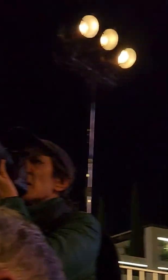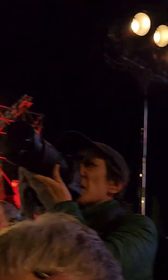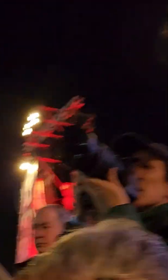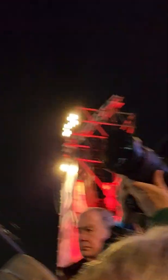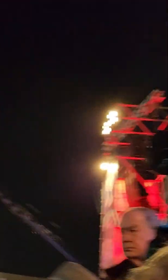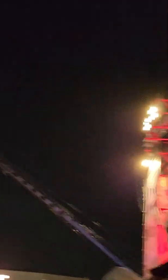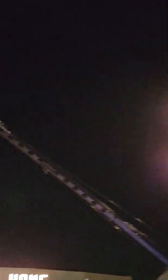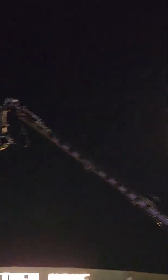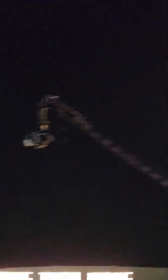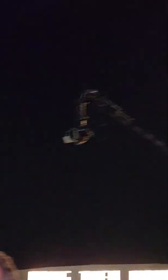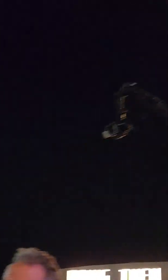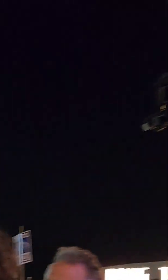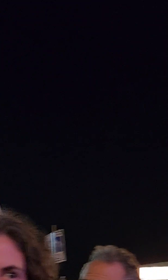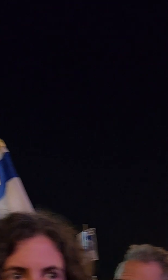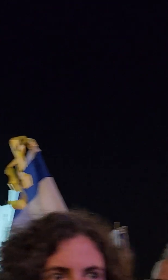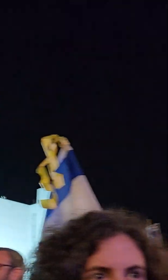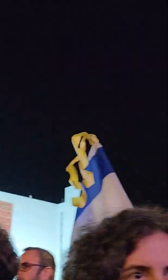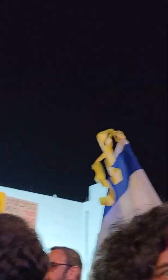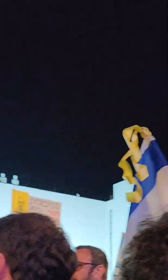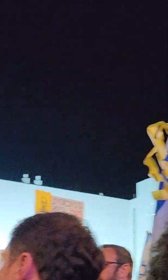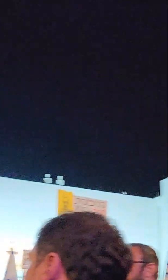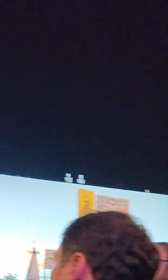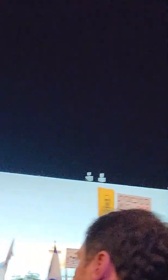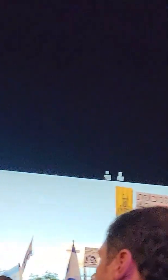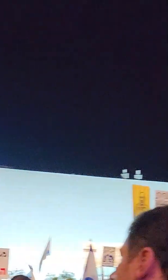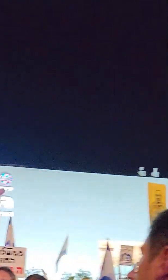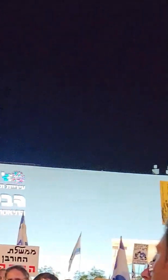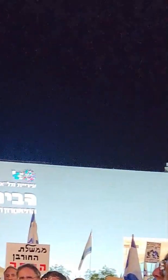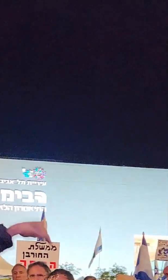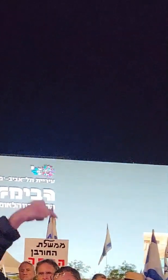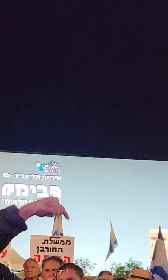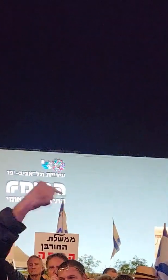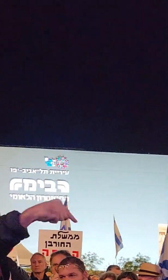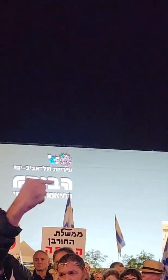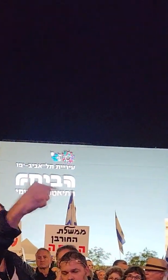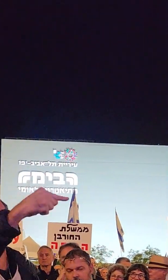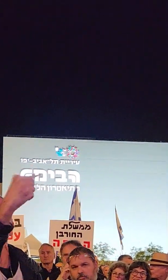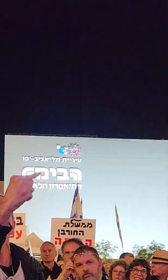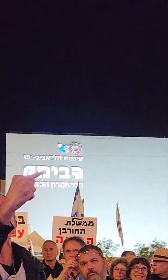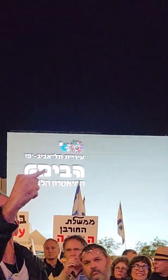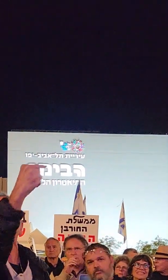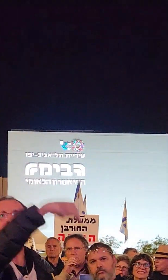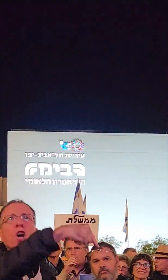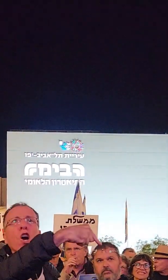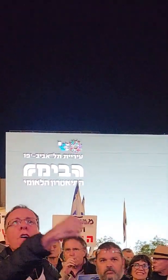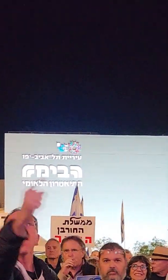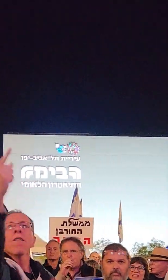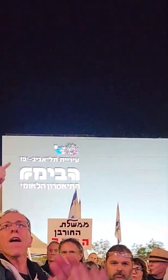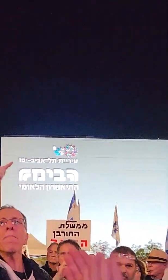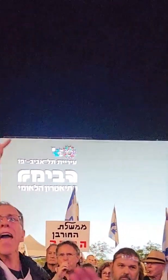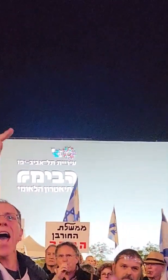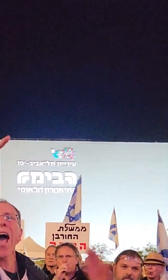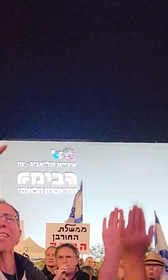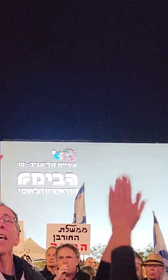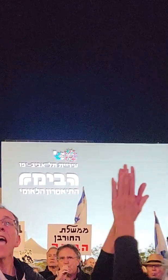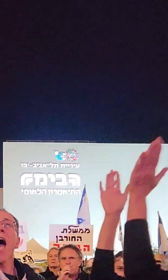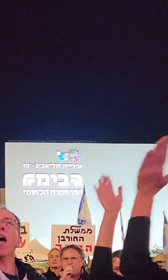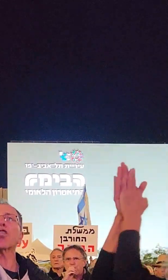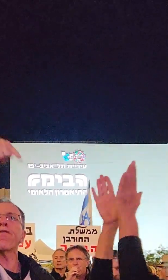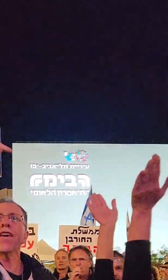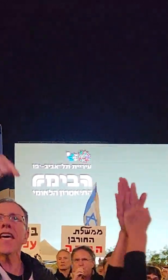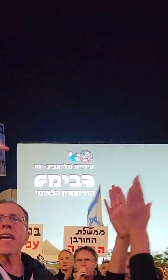מהווה את הסכנה הביטחונית הגדולה ביותר מאז הקמת המדינה הזו